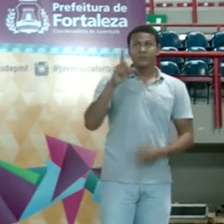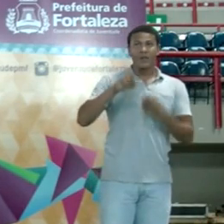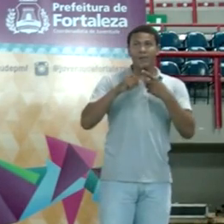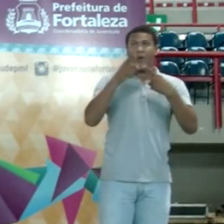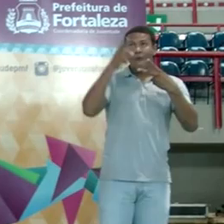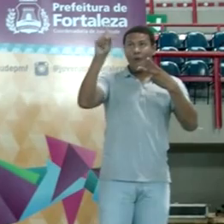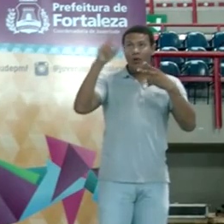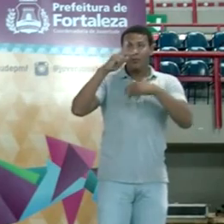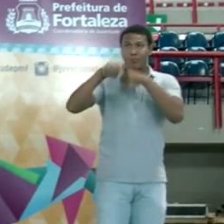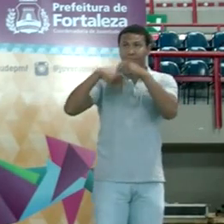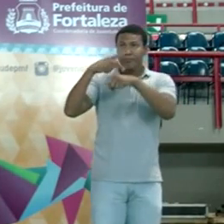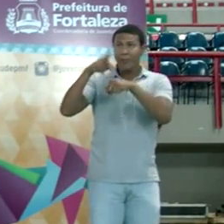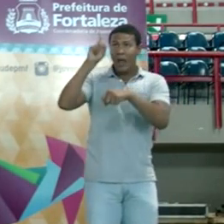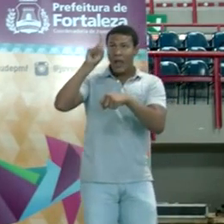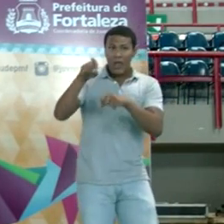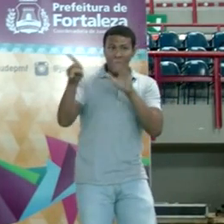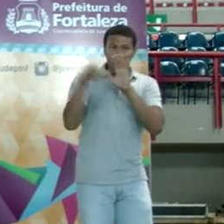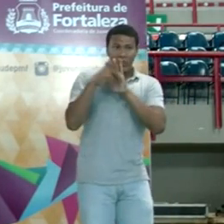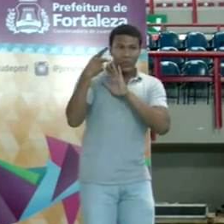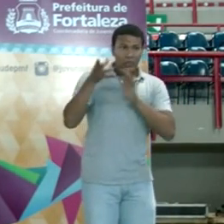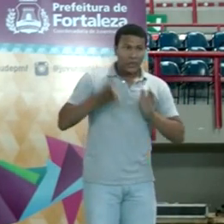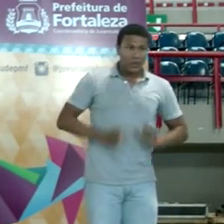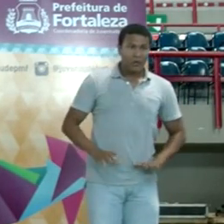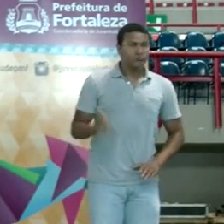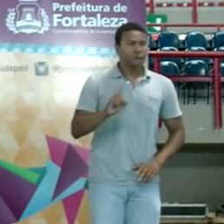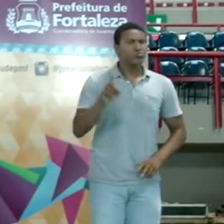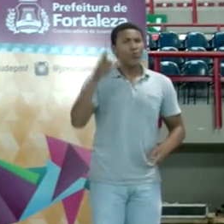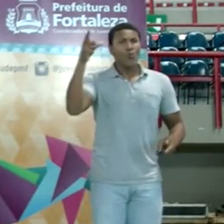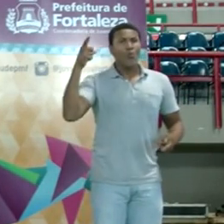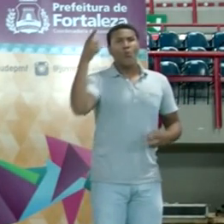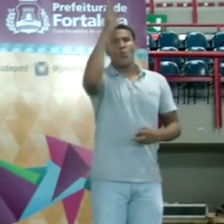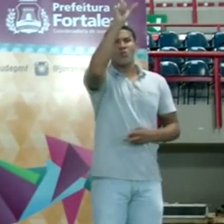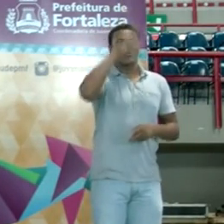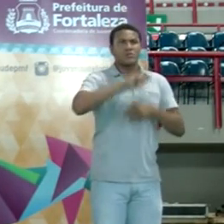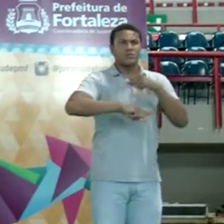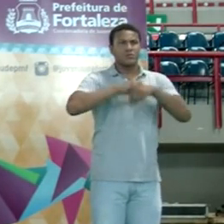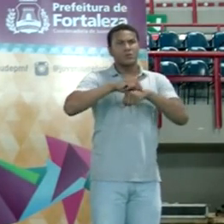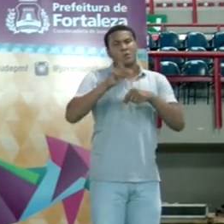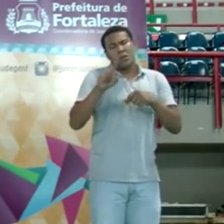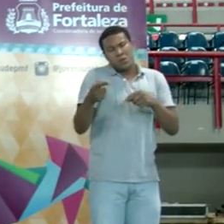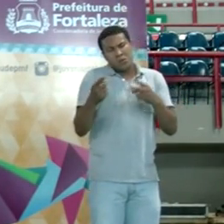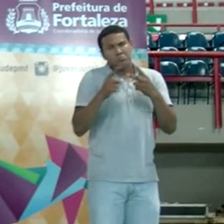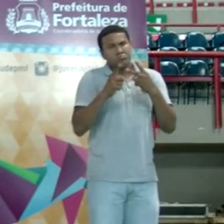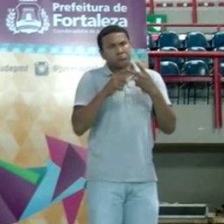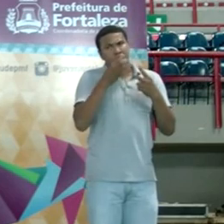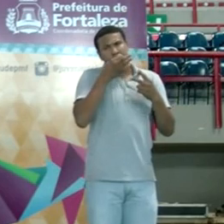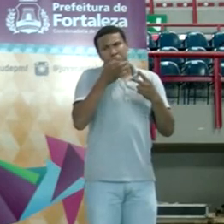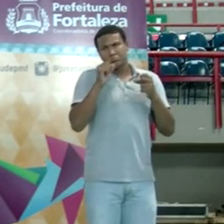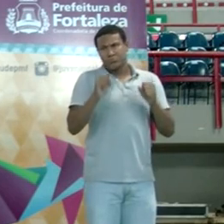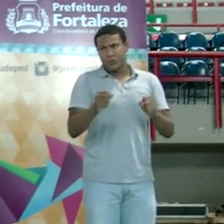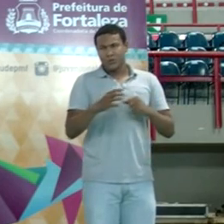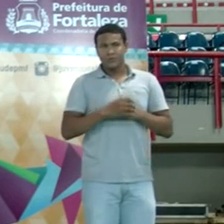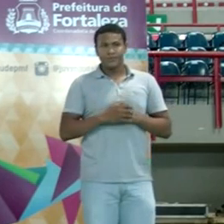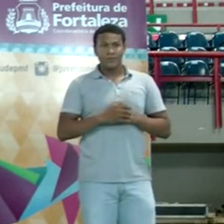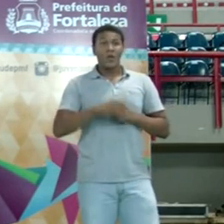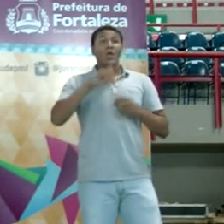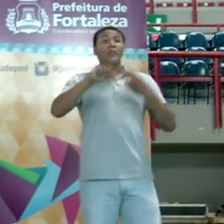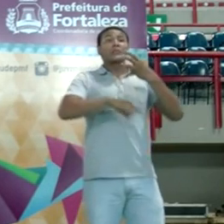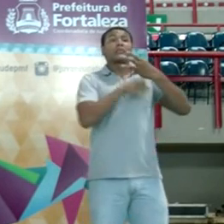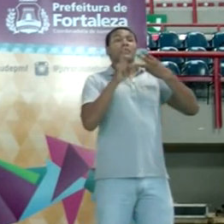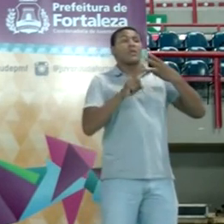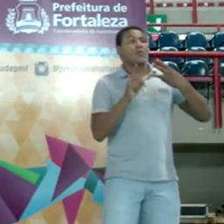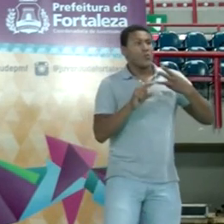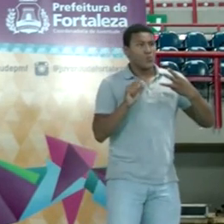dele, um outro país. É uma segunda opção. E a terceira